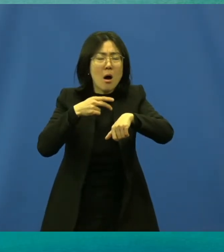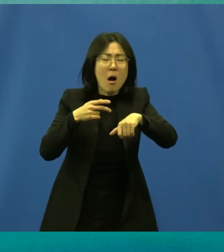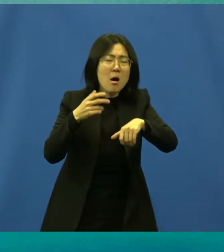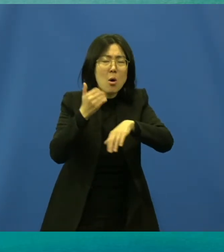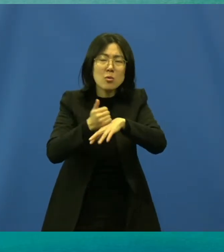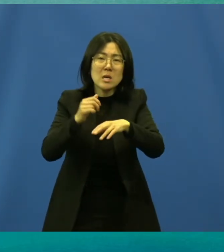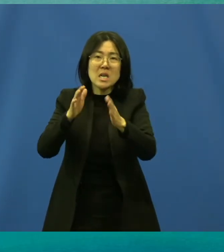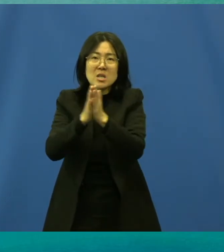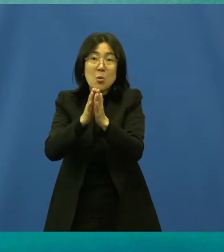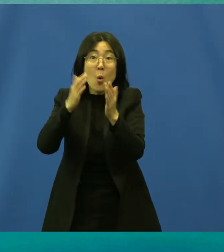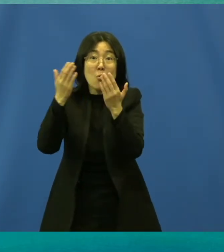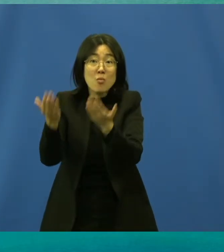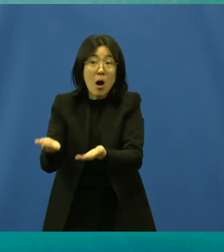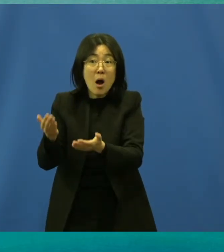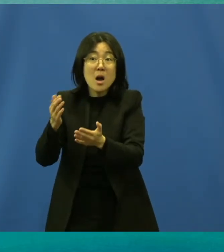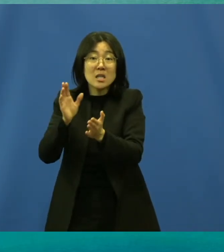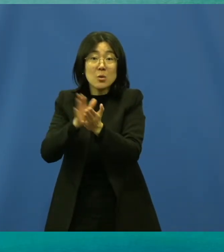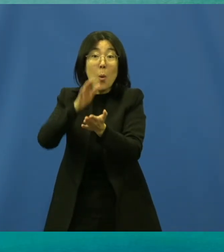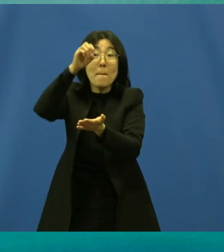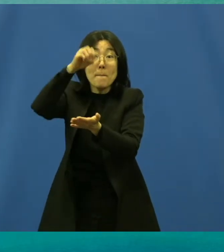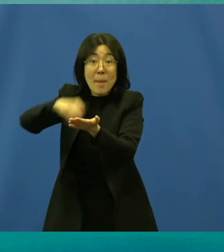그때부터 악순환의 연속입니다.